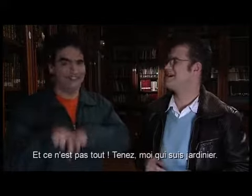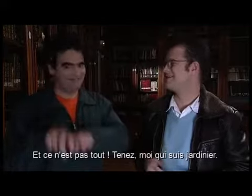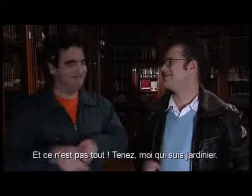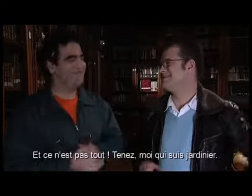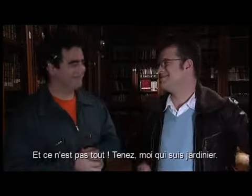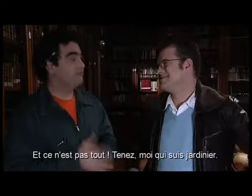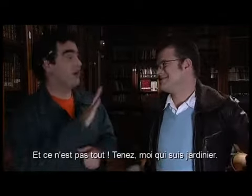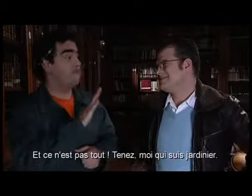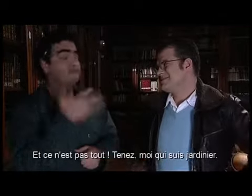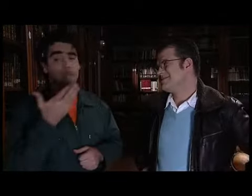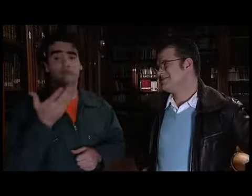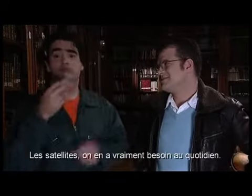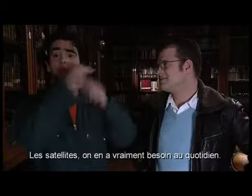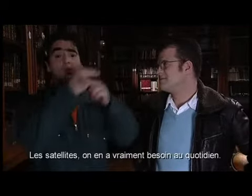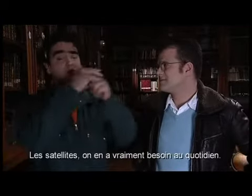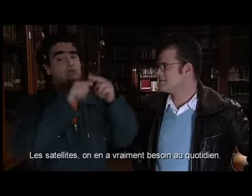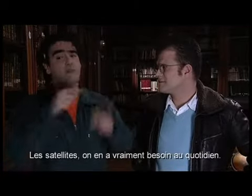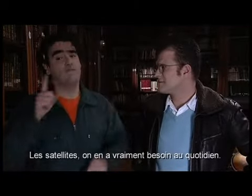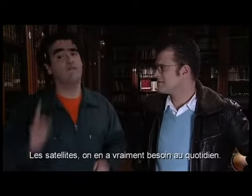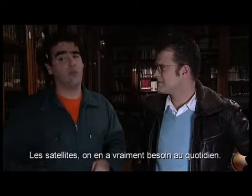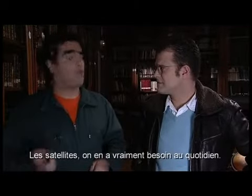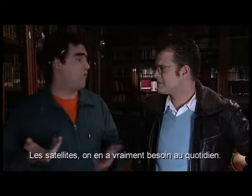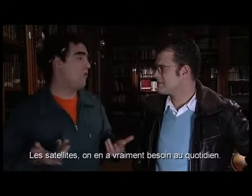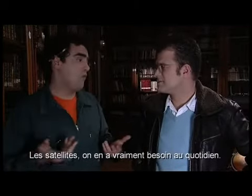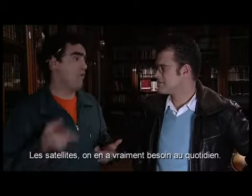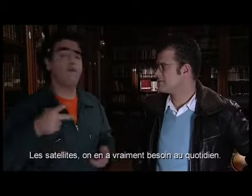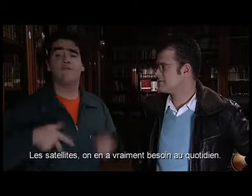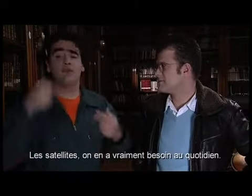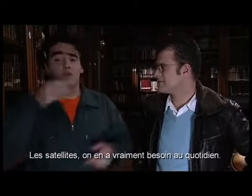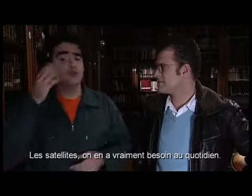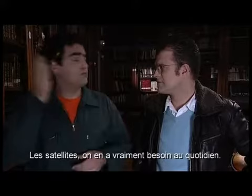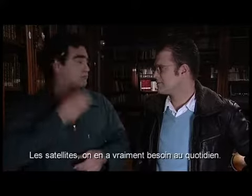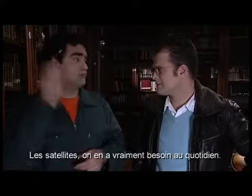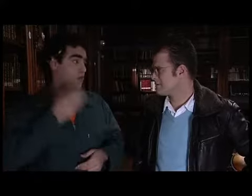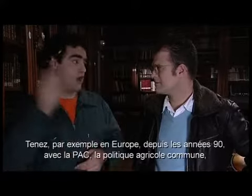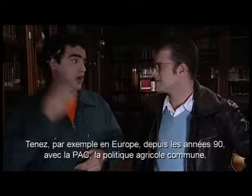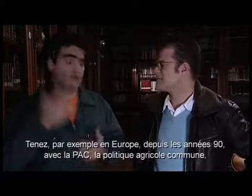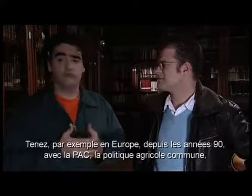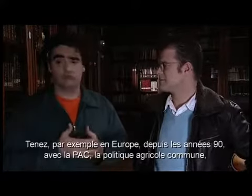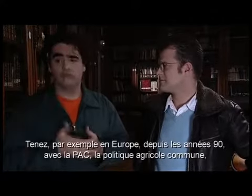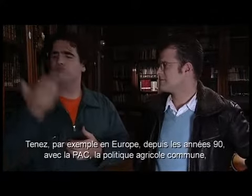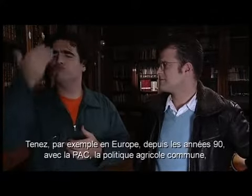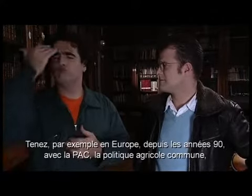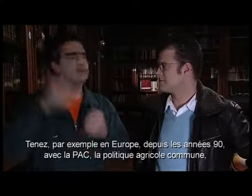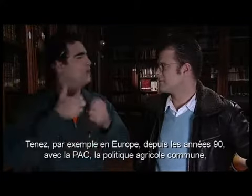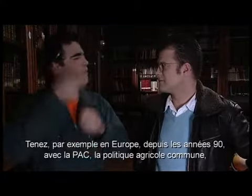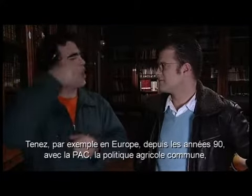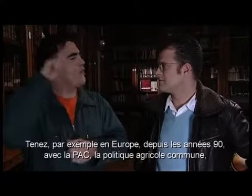qui suis jardinier, les satellites, on en a vraiment besoin au quotidien. Tenez, par exemple, en